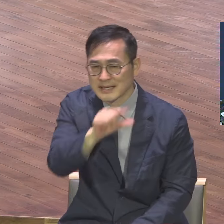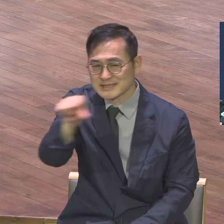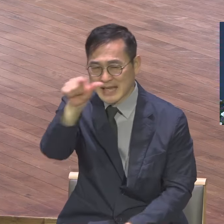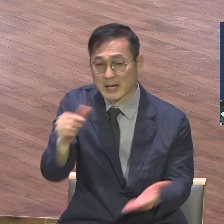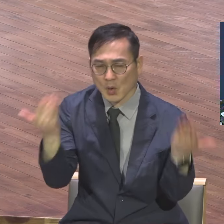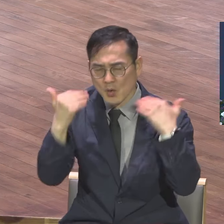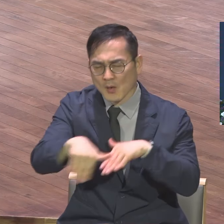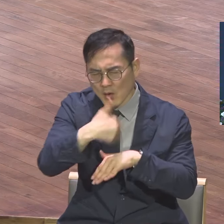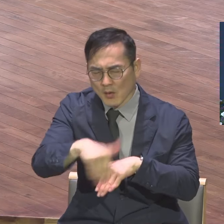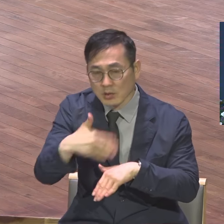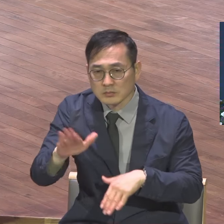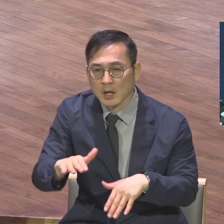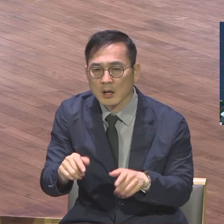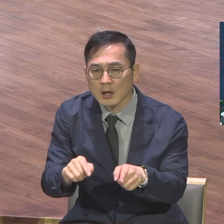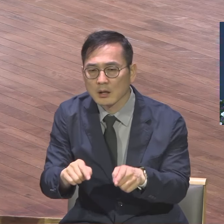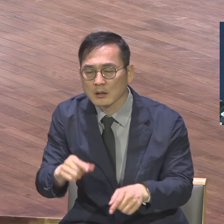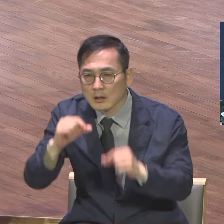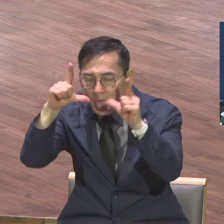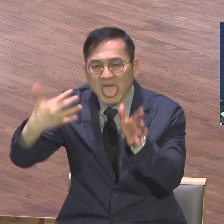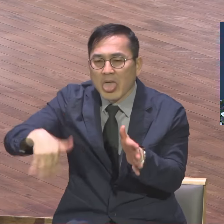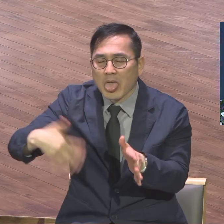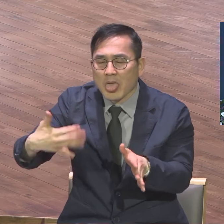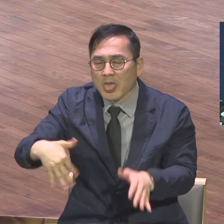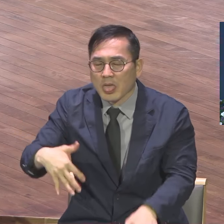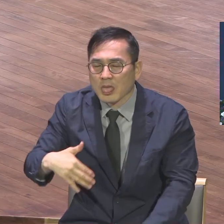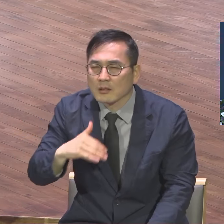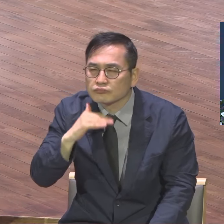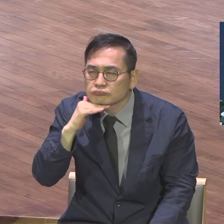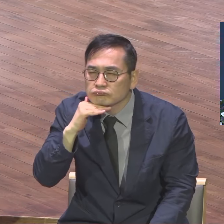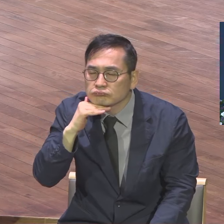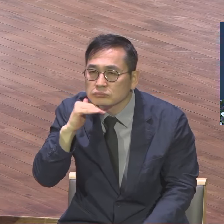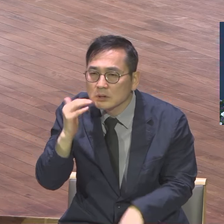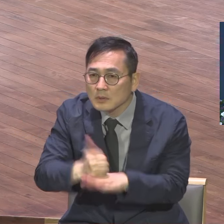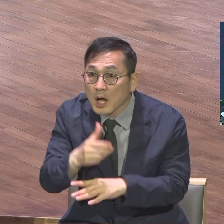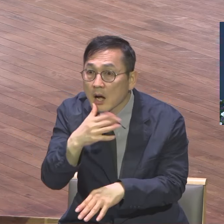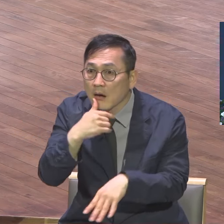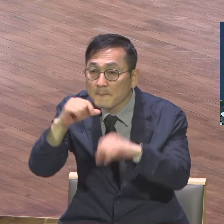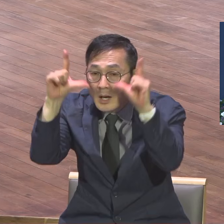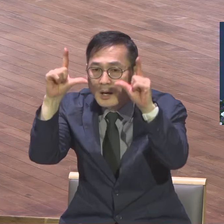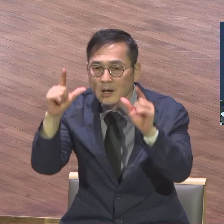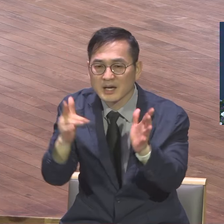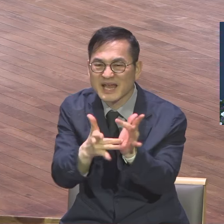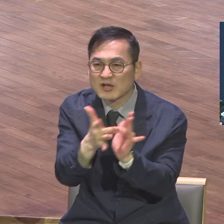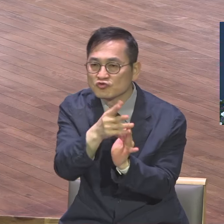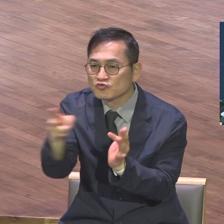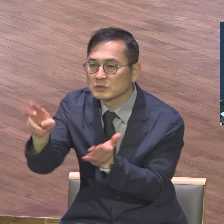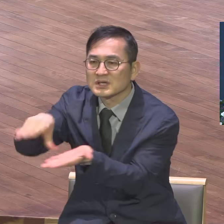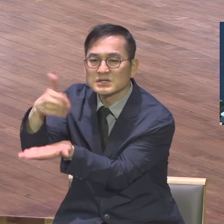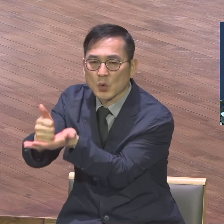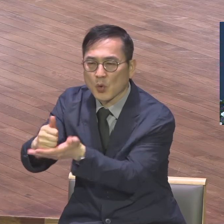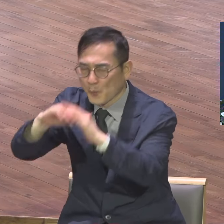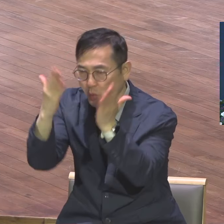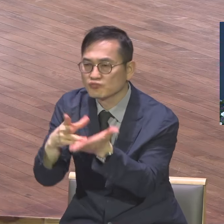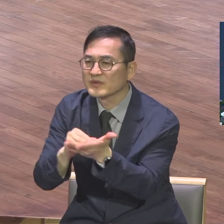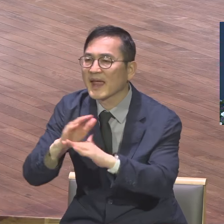마태복음 10장 16절 예수가 그리스도 모든 문제 해결자 들어본 적도 없어.